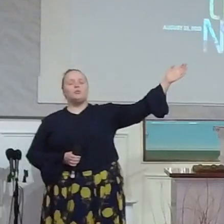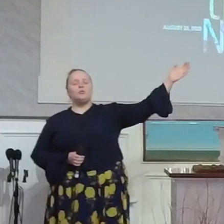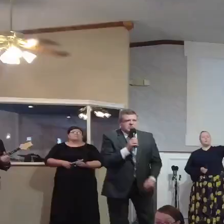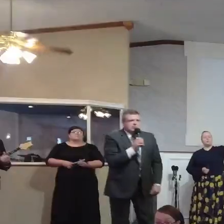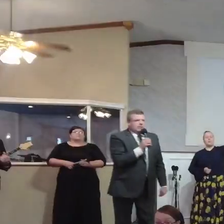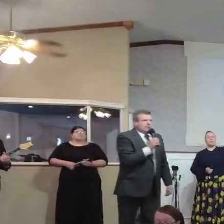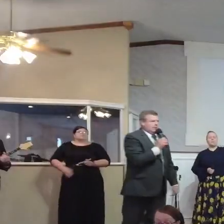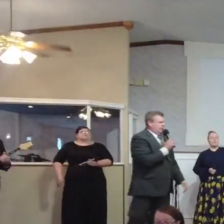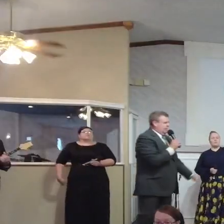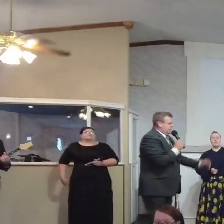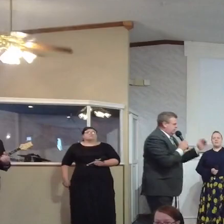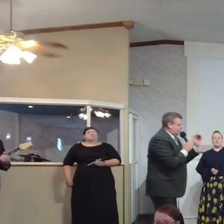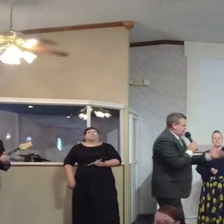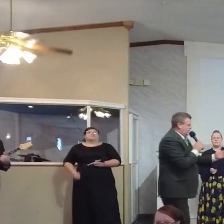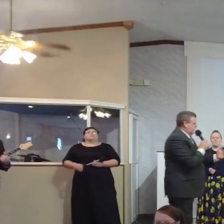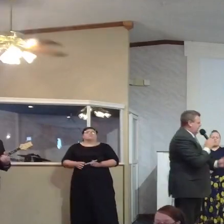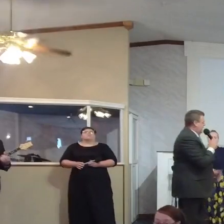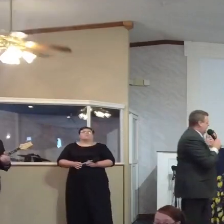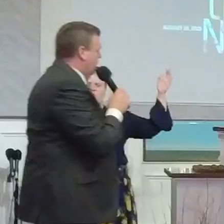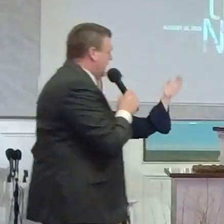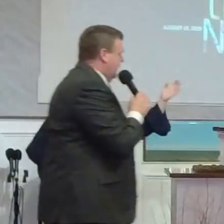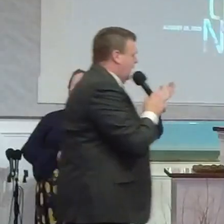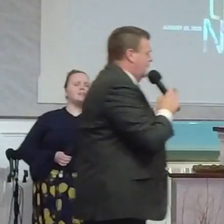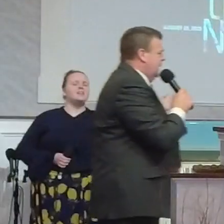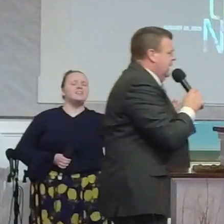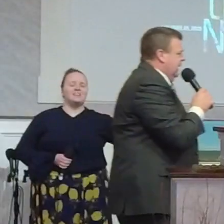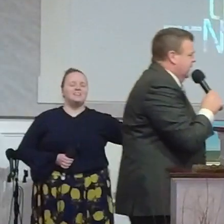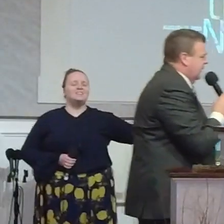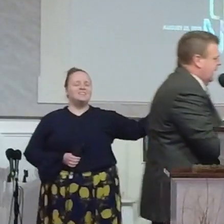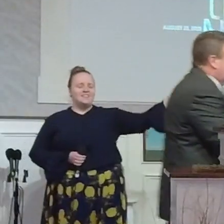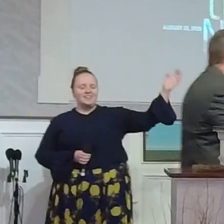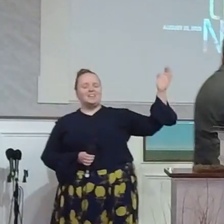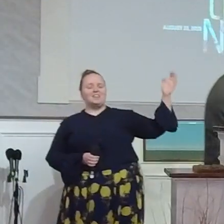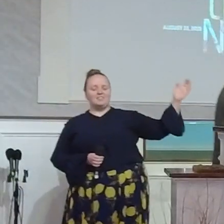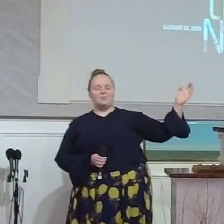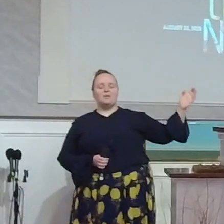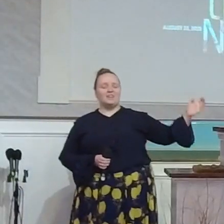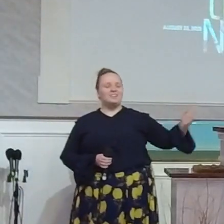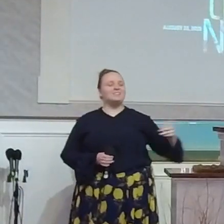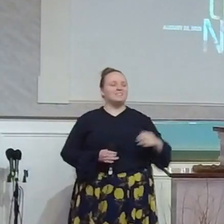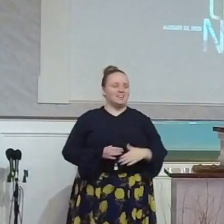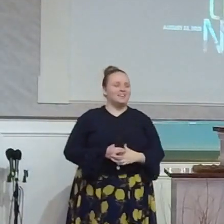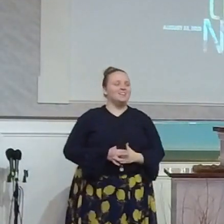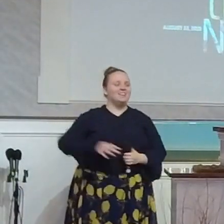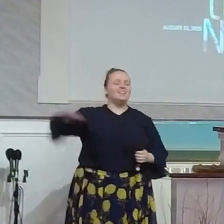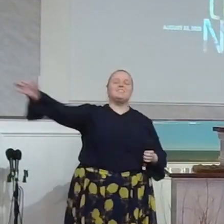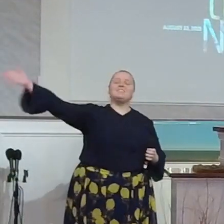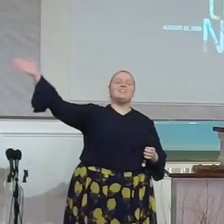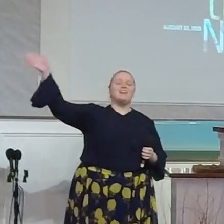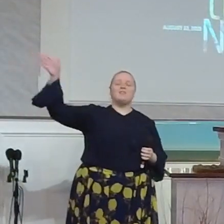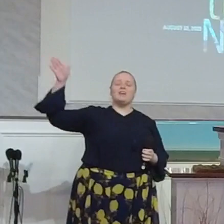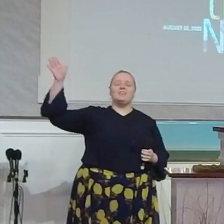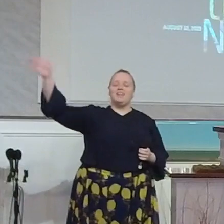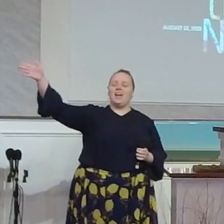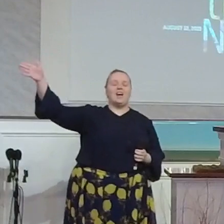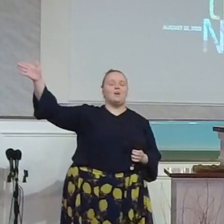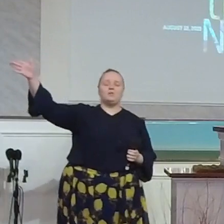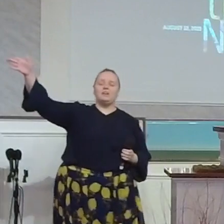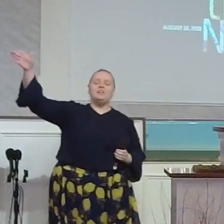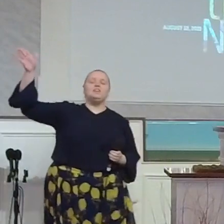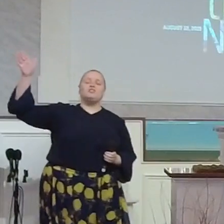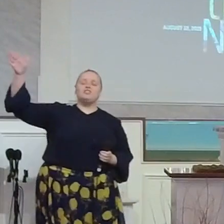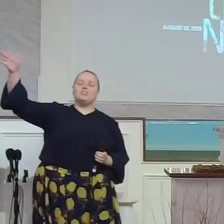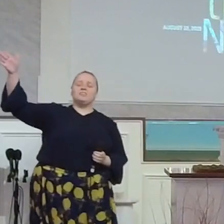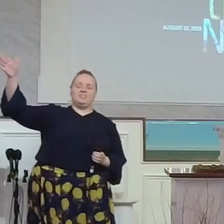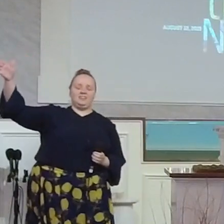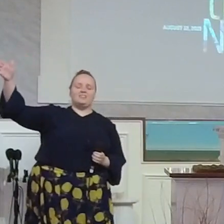nosotros vengamos aquí en el mismo espíritu en el que estamos adorando hace un tiempo atrás y digamos, Dios,